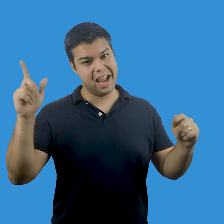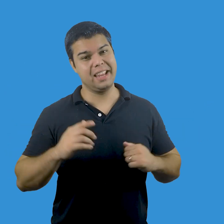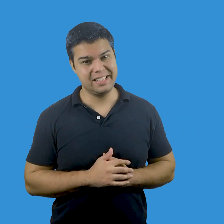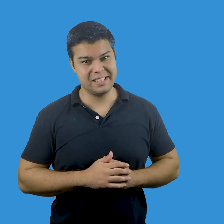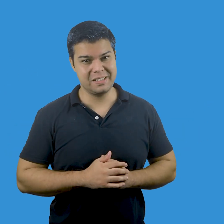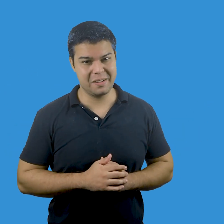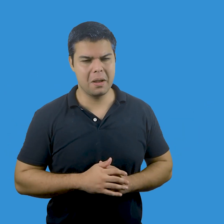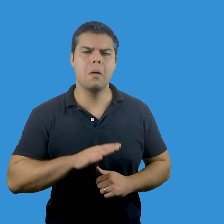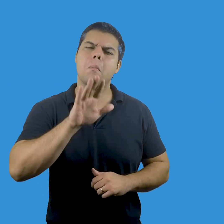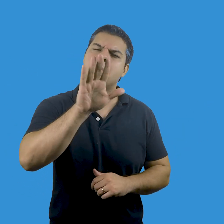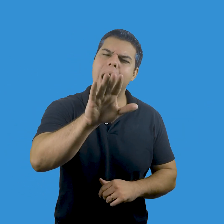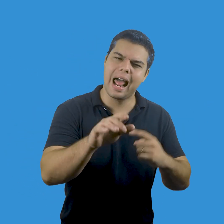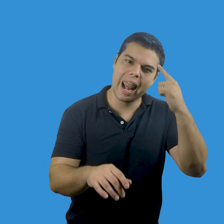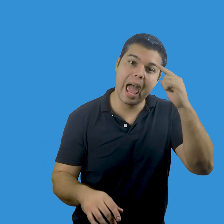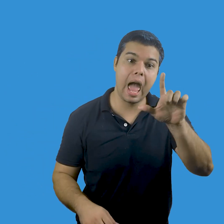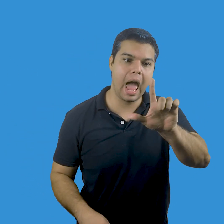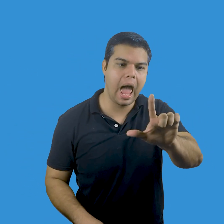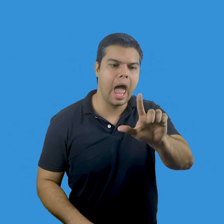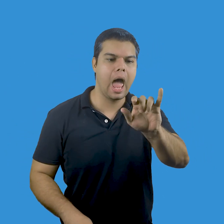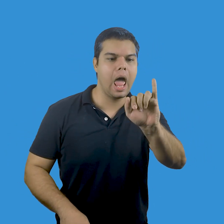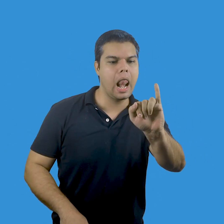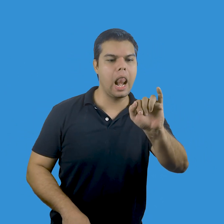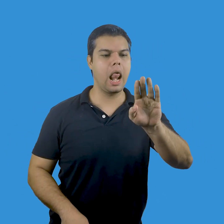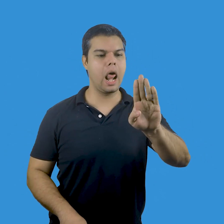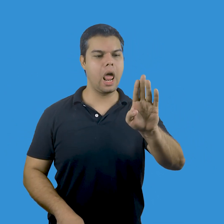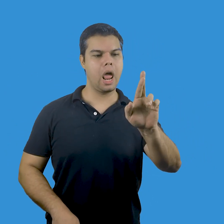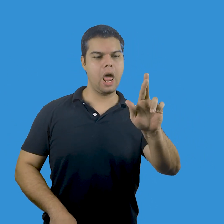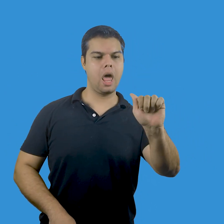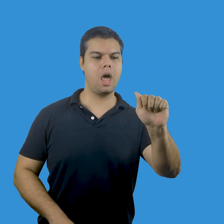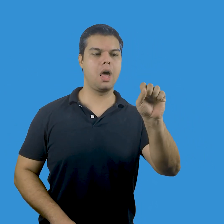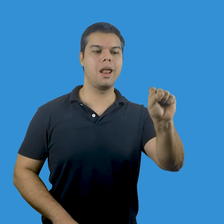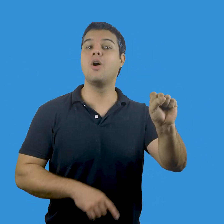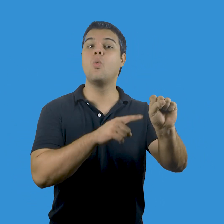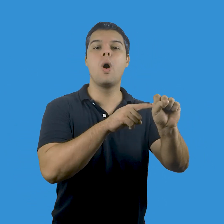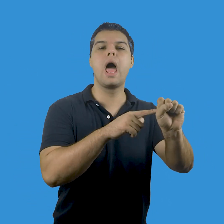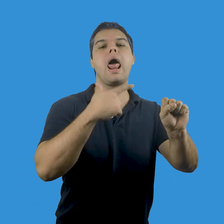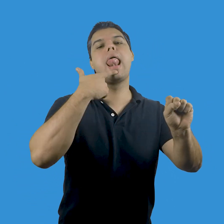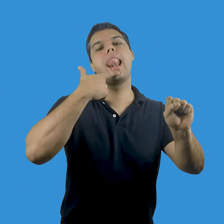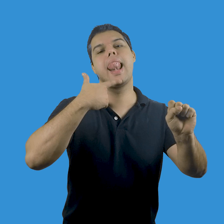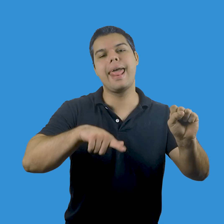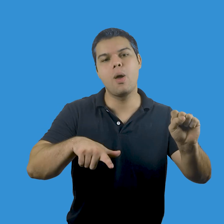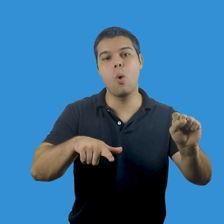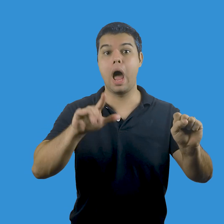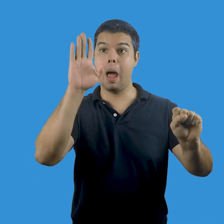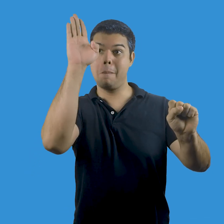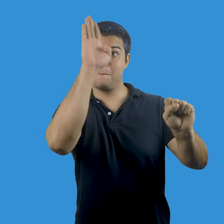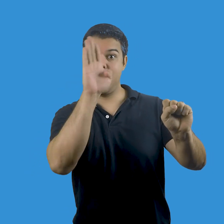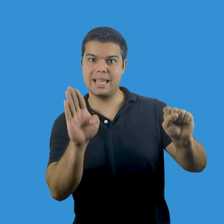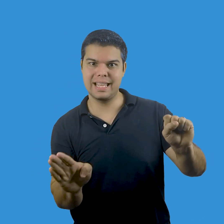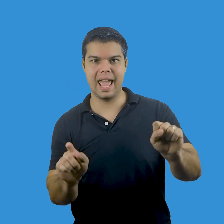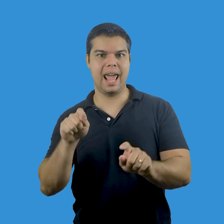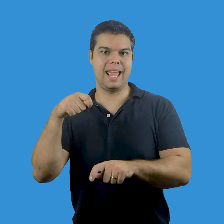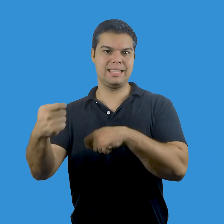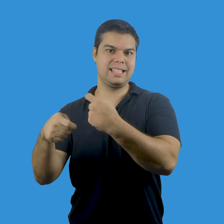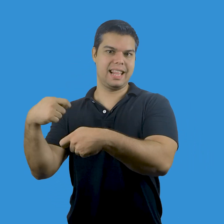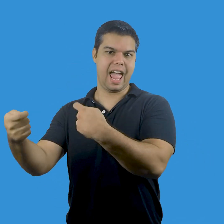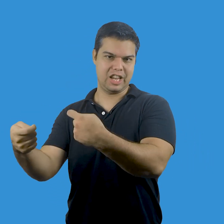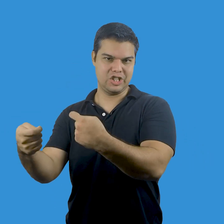A sigla já nos informa que se trata da Língua Brasileira de Sinais. Agora, ficou